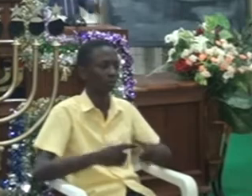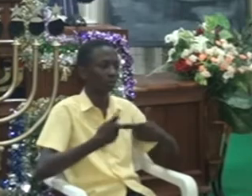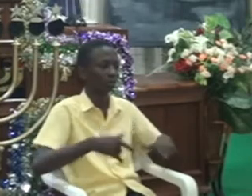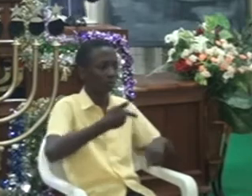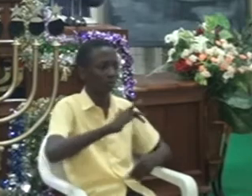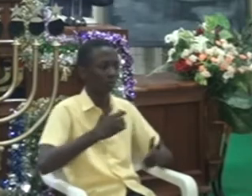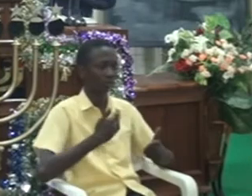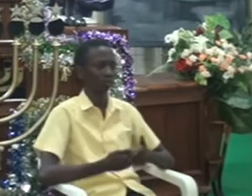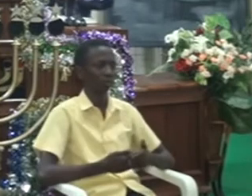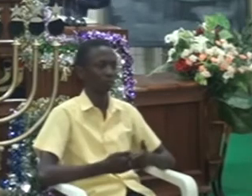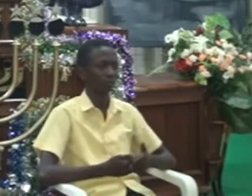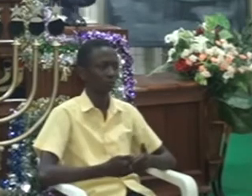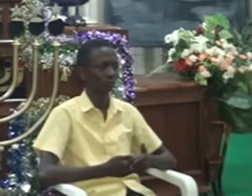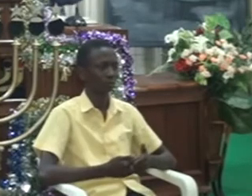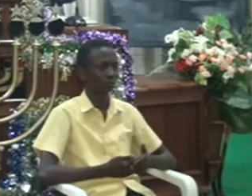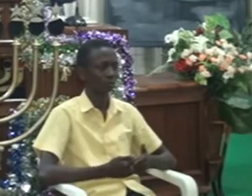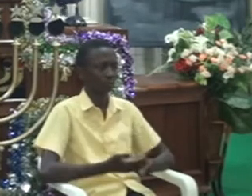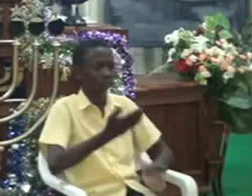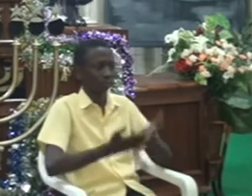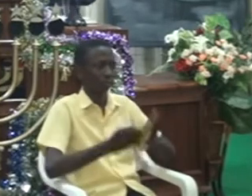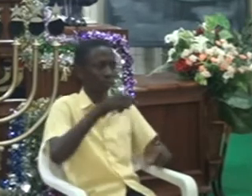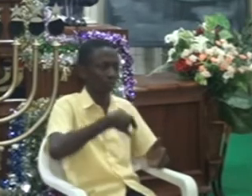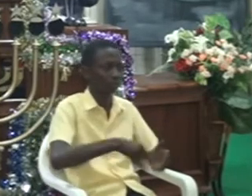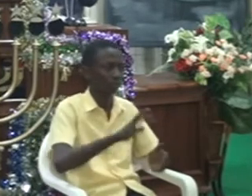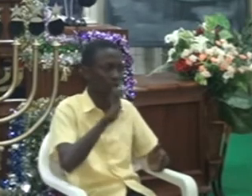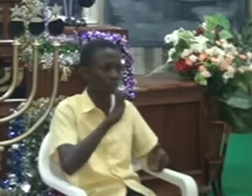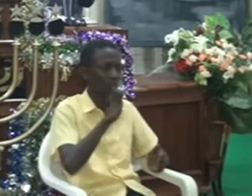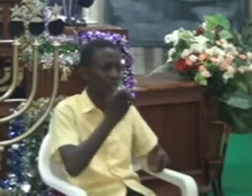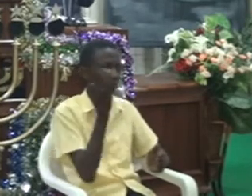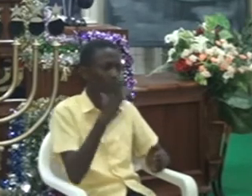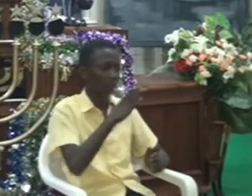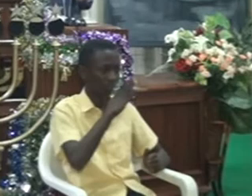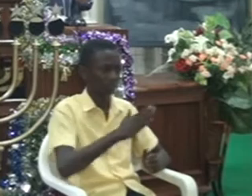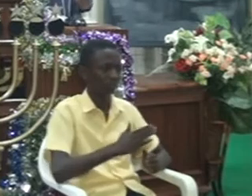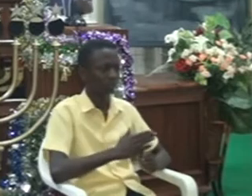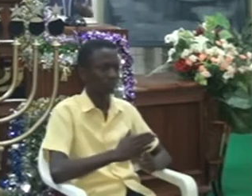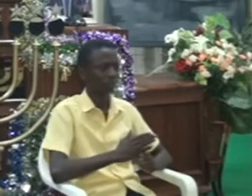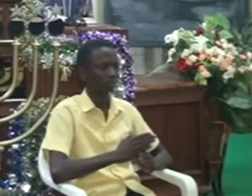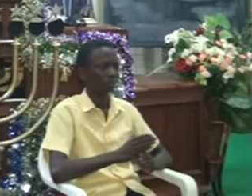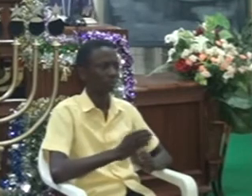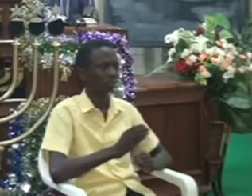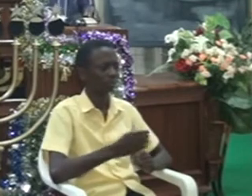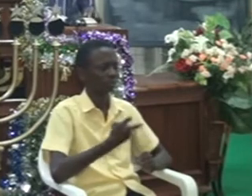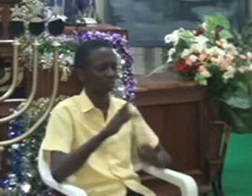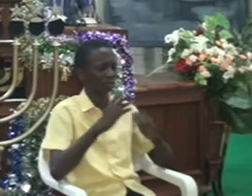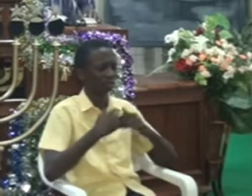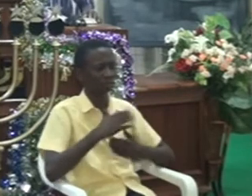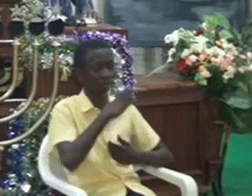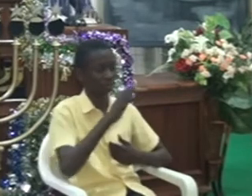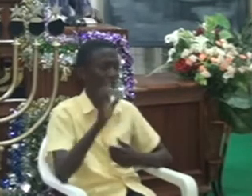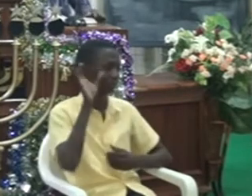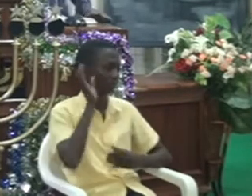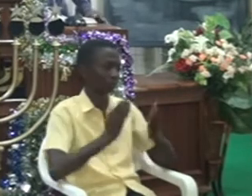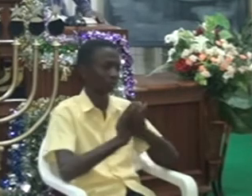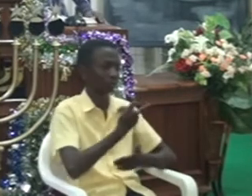ça n'y en a fait qu'à pas. À supposer qu'il n'a pas été attentif. Bon, ainsi tu sais mes vies, à consécuriser comme mesure. Il arrive là, à